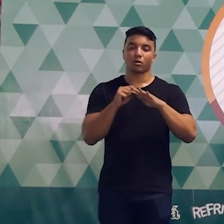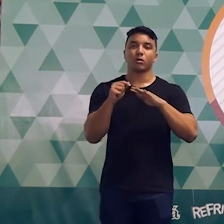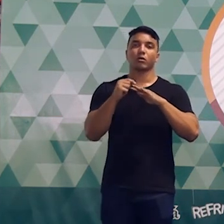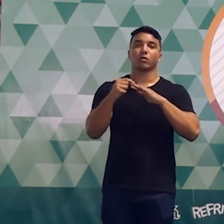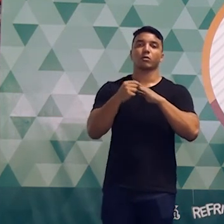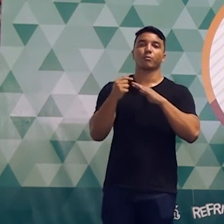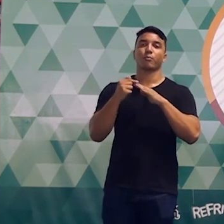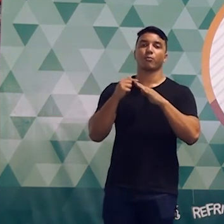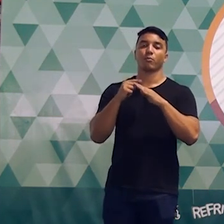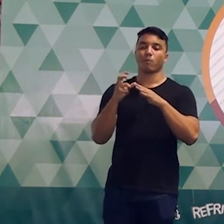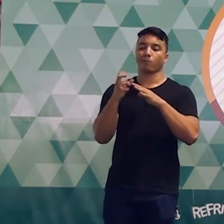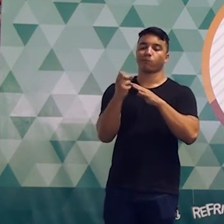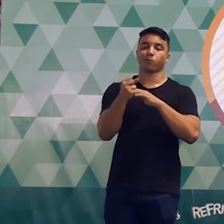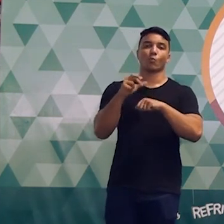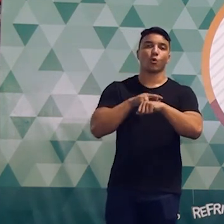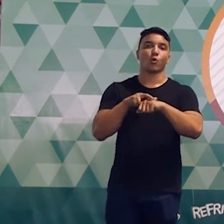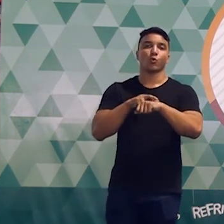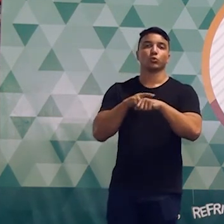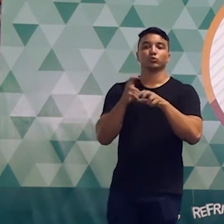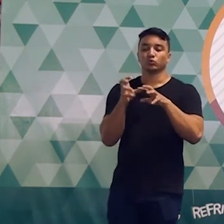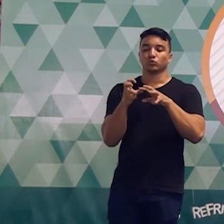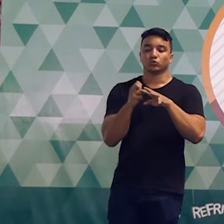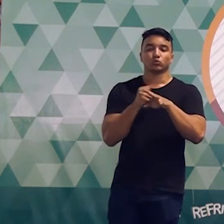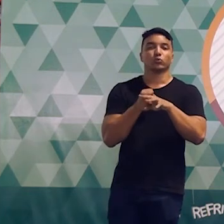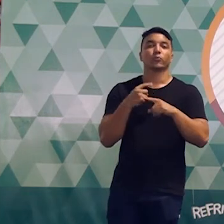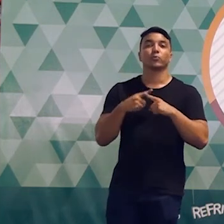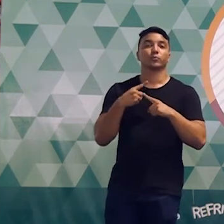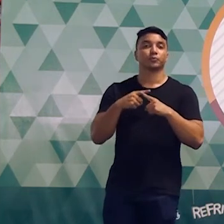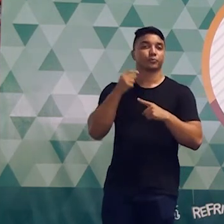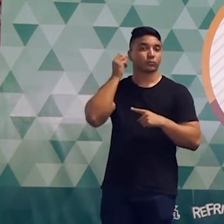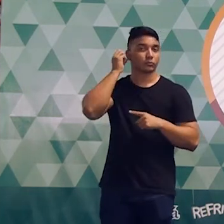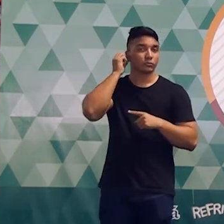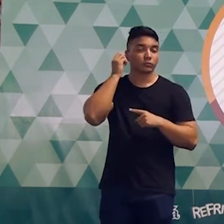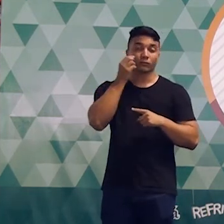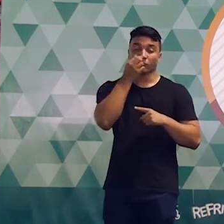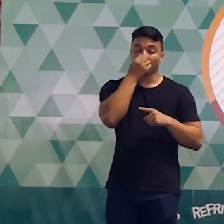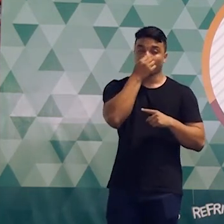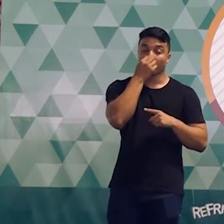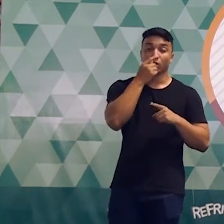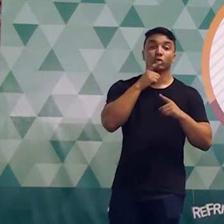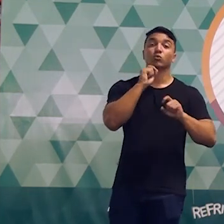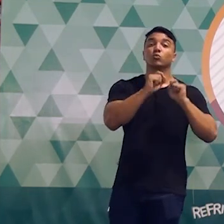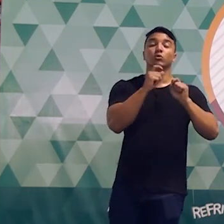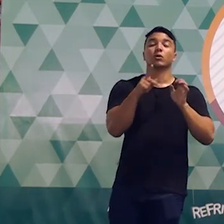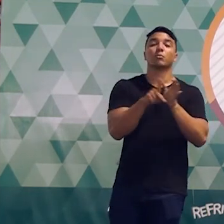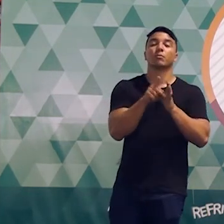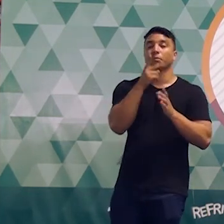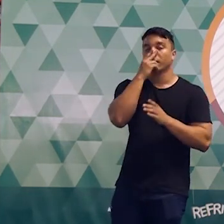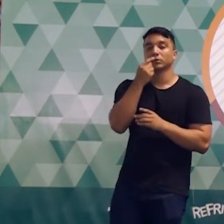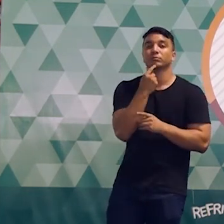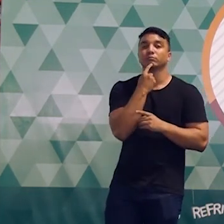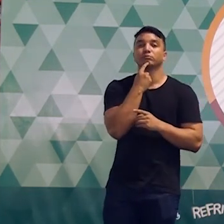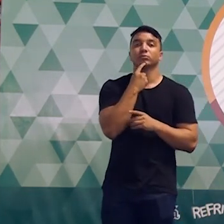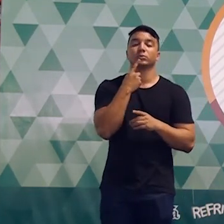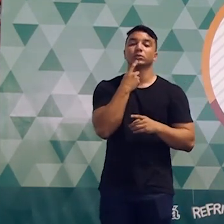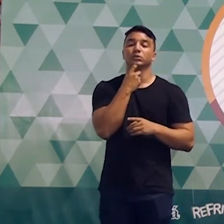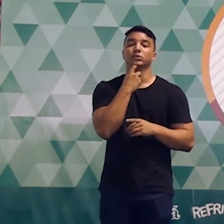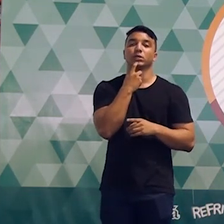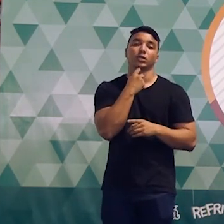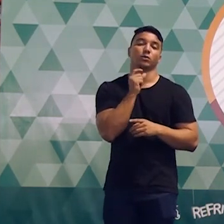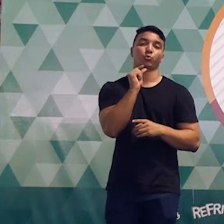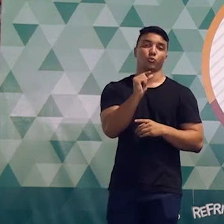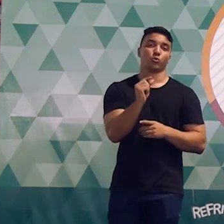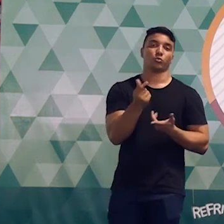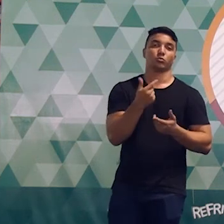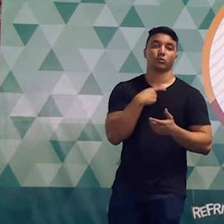dedos, começa literalmente a congelar, porque a orelha, a parte aqui de nariz, eles têm pouca irrigação sanguínea.